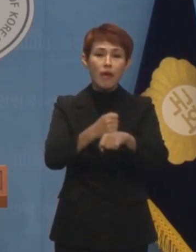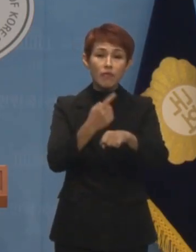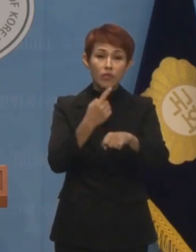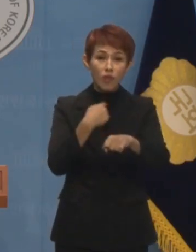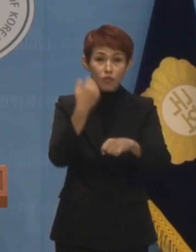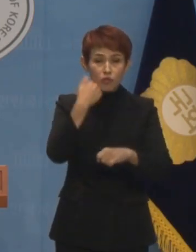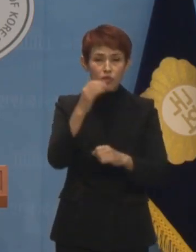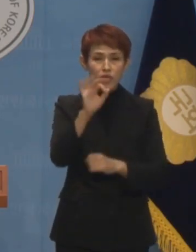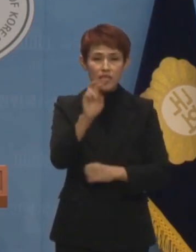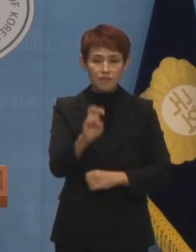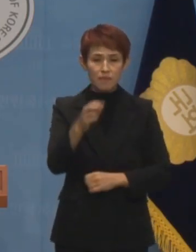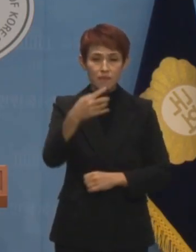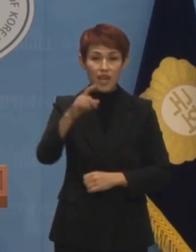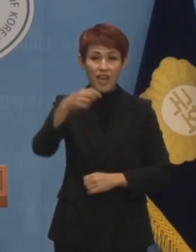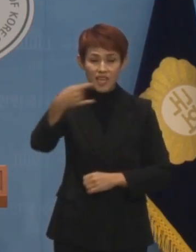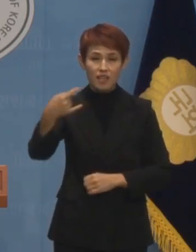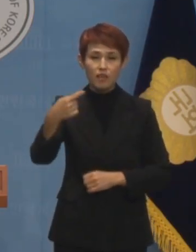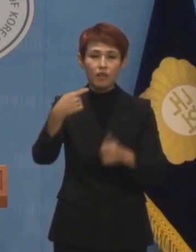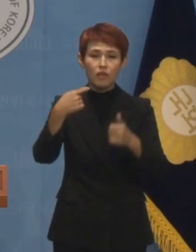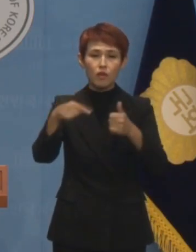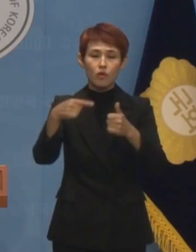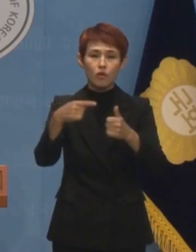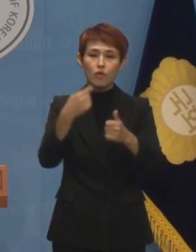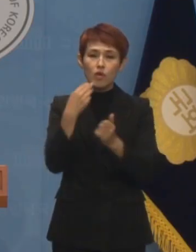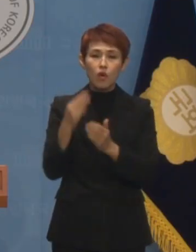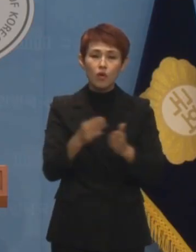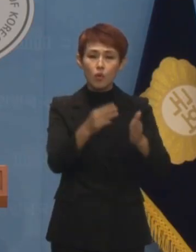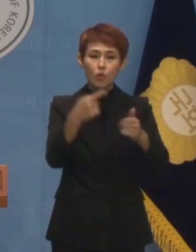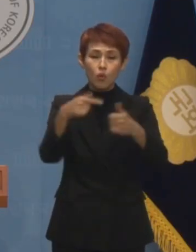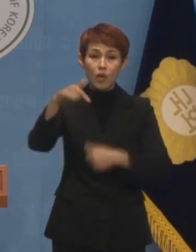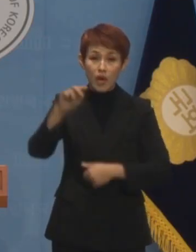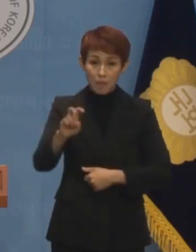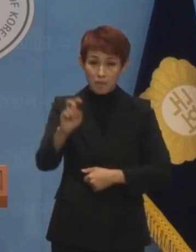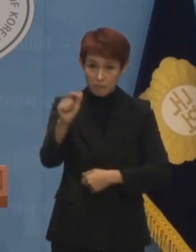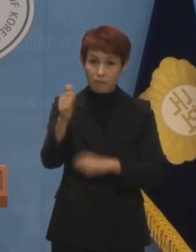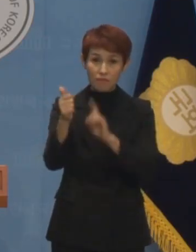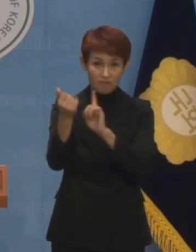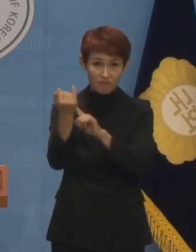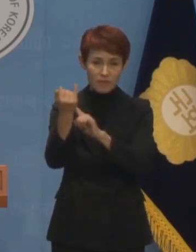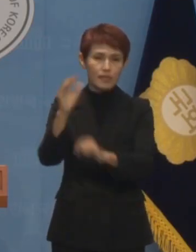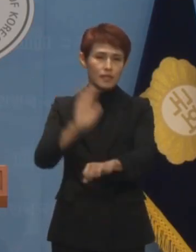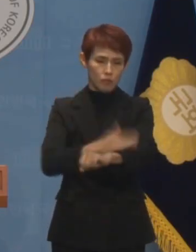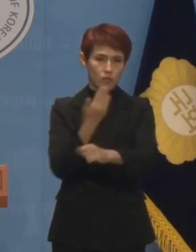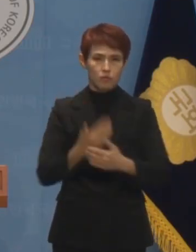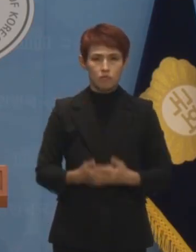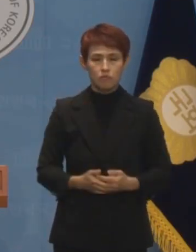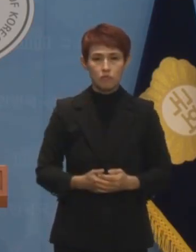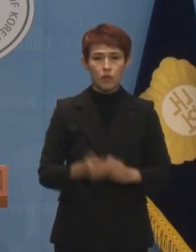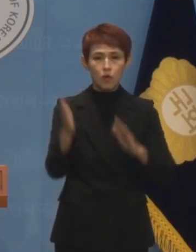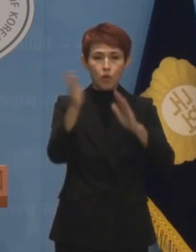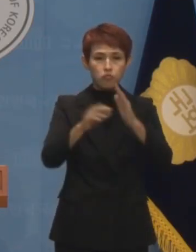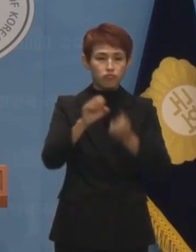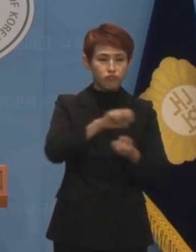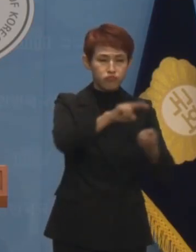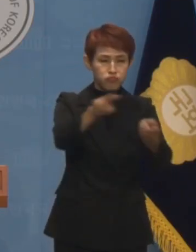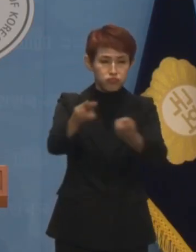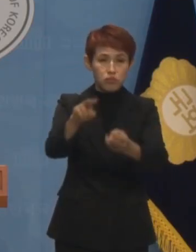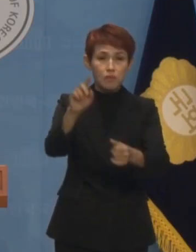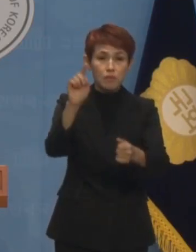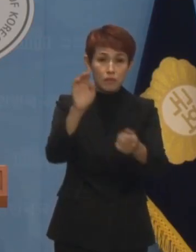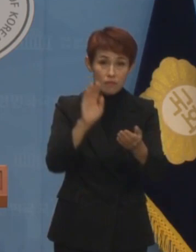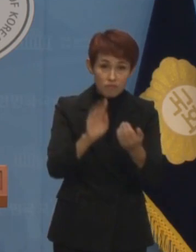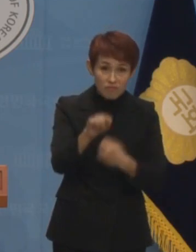나서신 임태희 경기도 교육감의 조치입니다. 공문을 내려보낸 일, 결과적으로 채식주의자가 폐기된